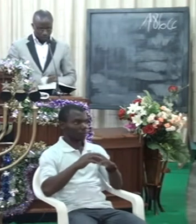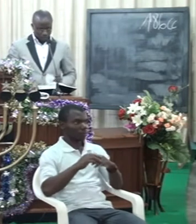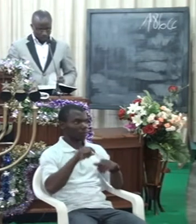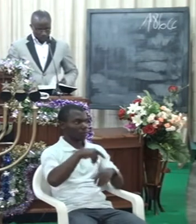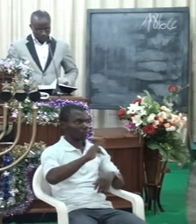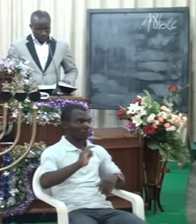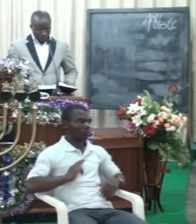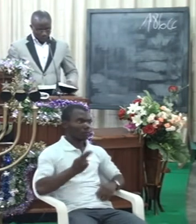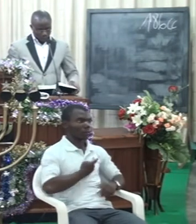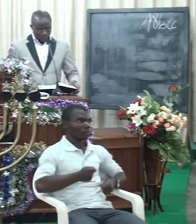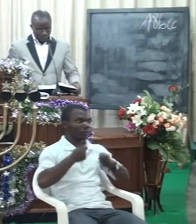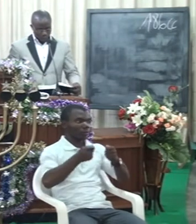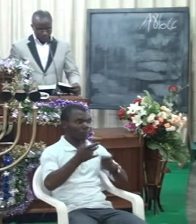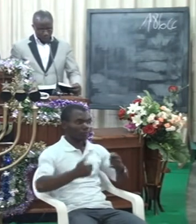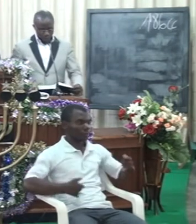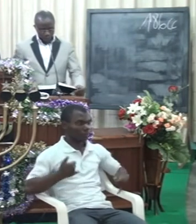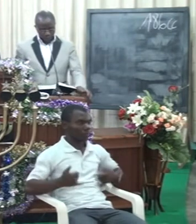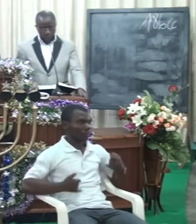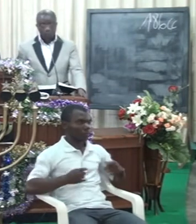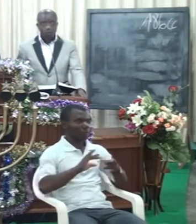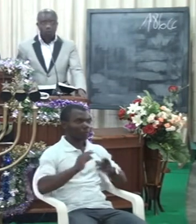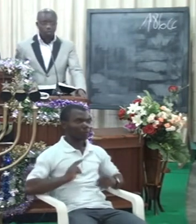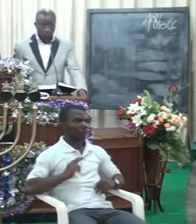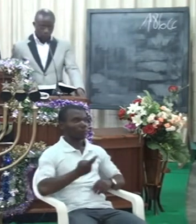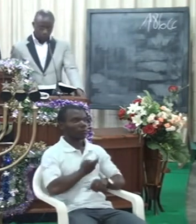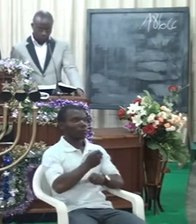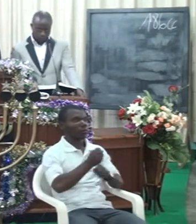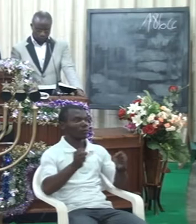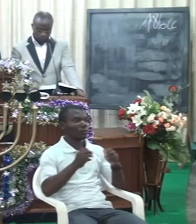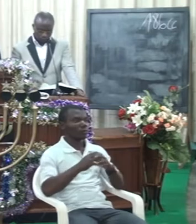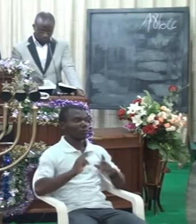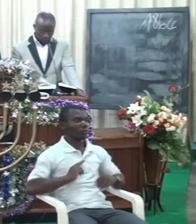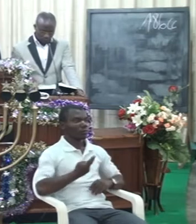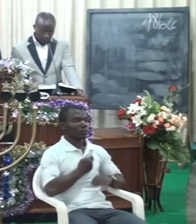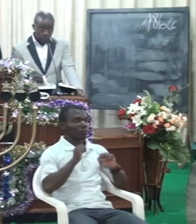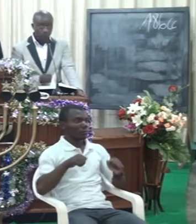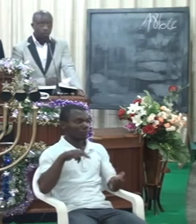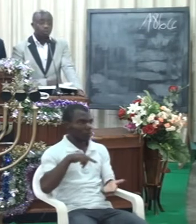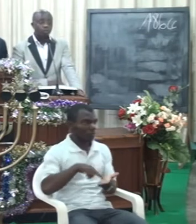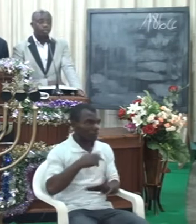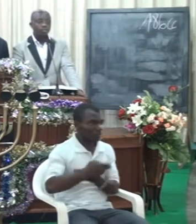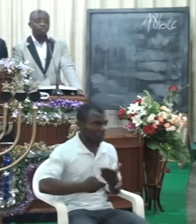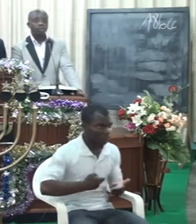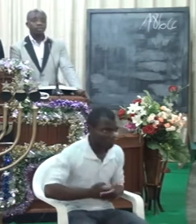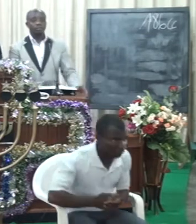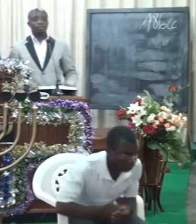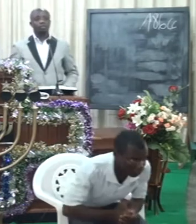béni. Le fura, et qu'il nous donne cette joie de notre salut. Tunaweza simama. Nous pouvons nous